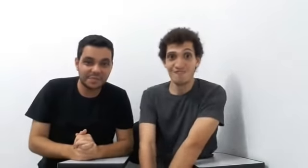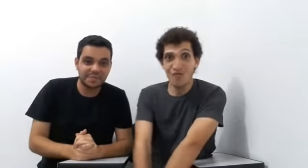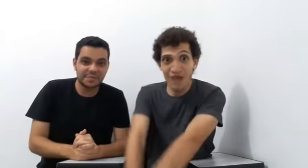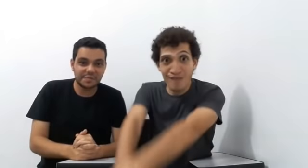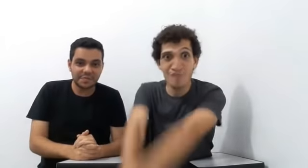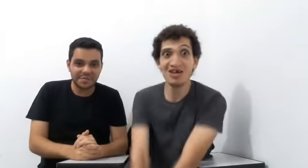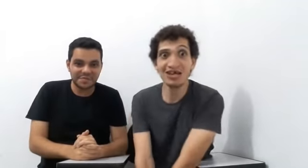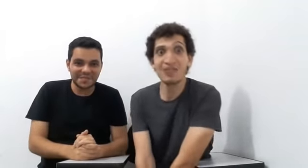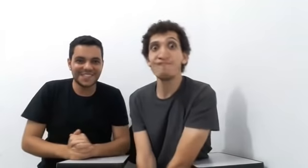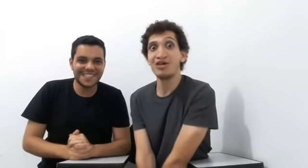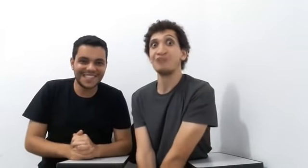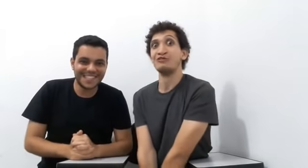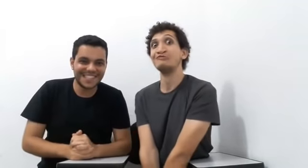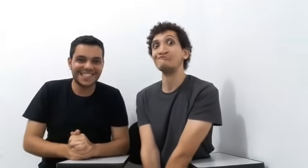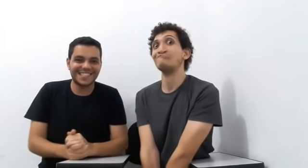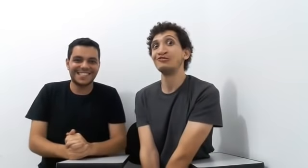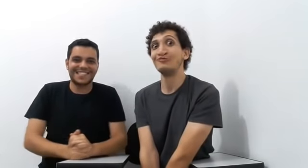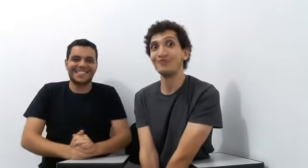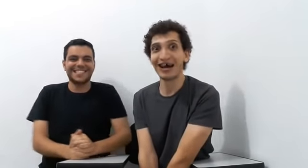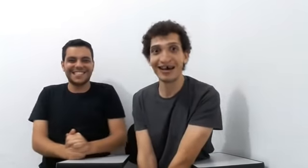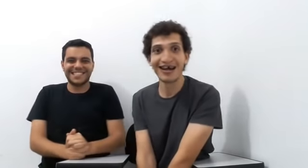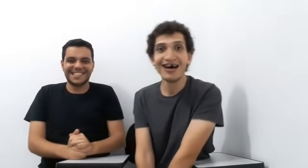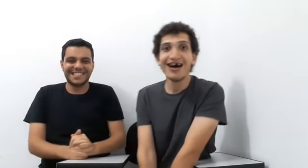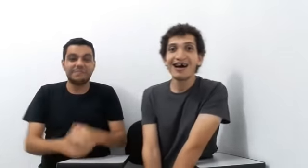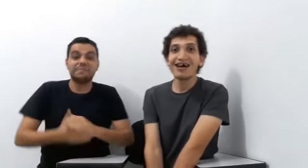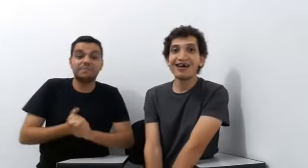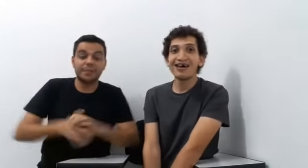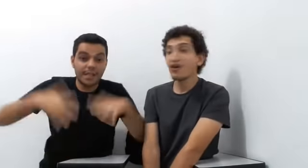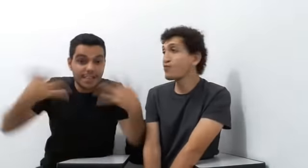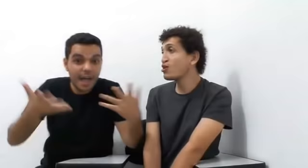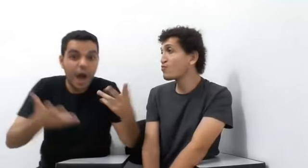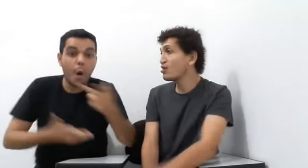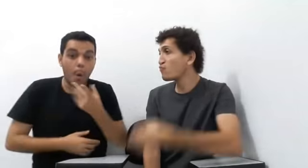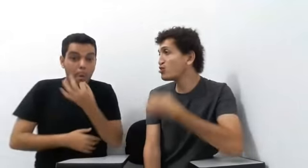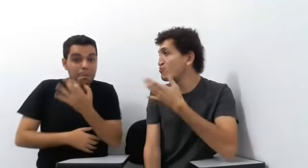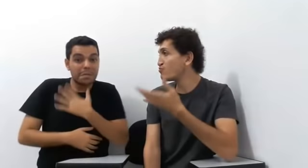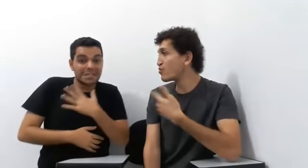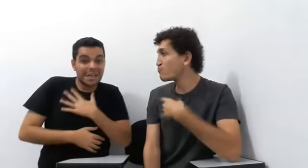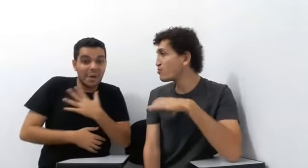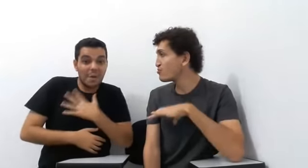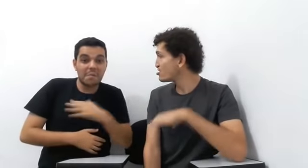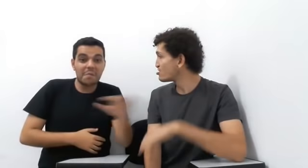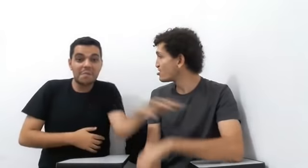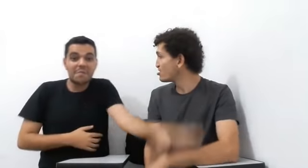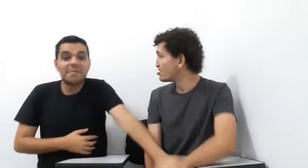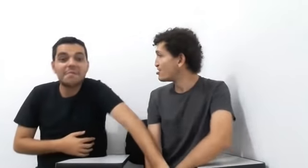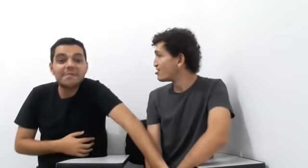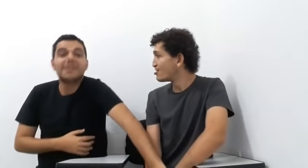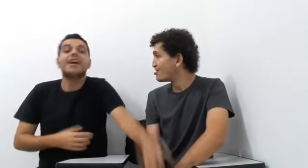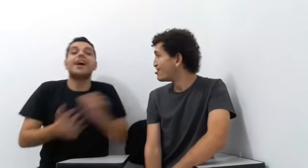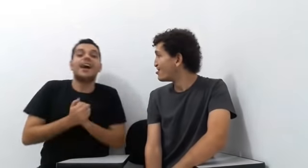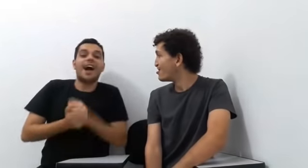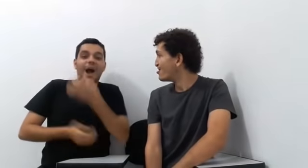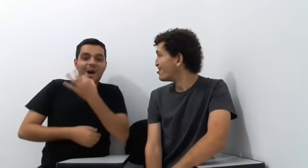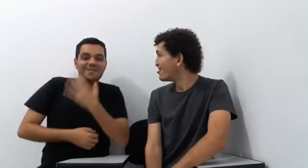Botar a mão meio na perna. Segurar ela. Eu não sei ouvir meu opinião em português, não. Eu